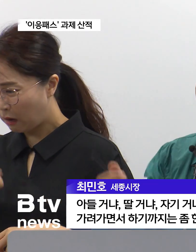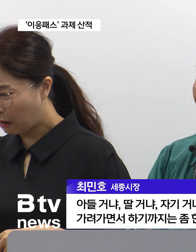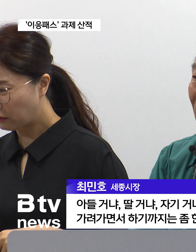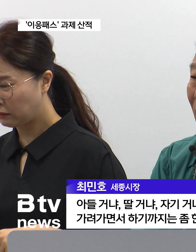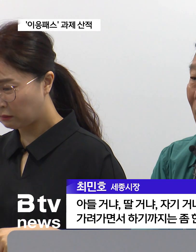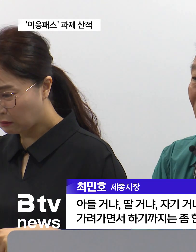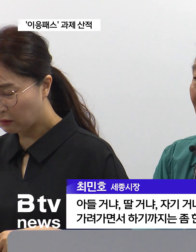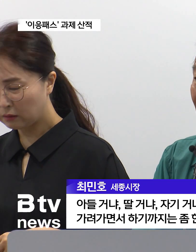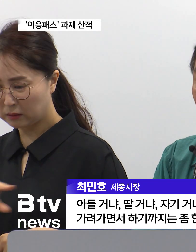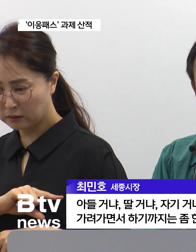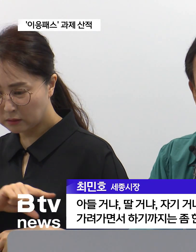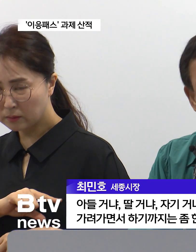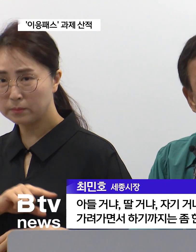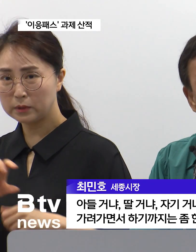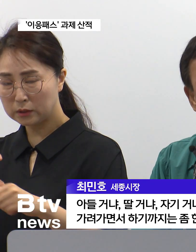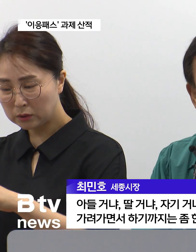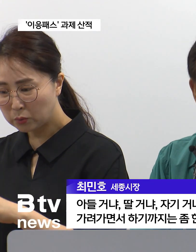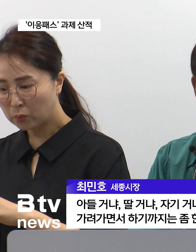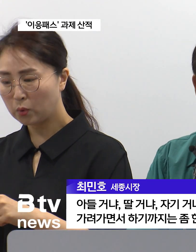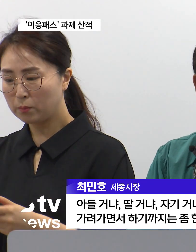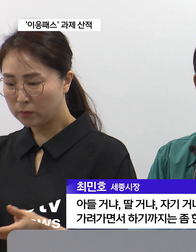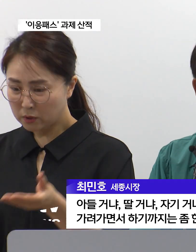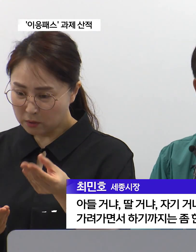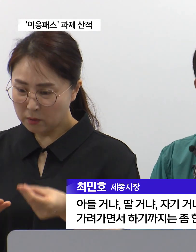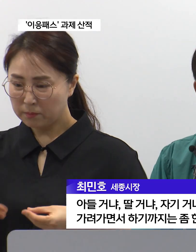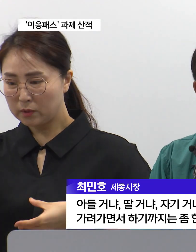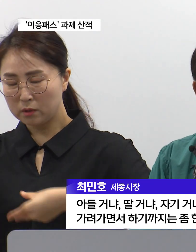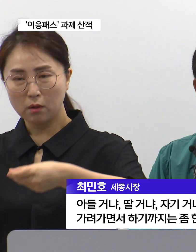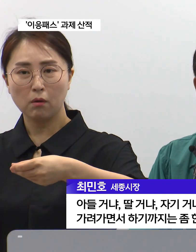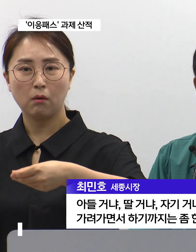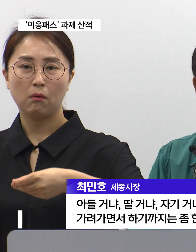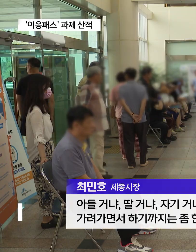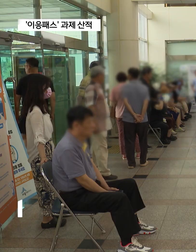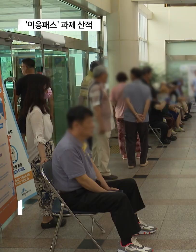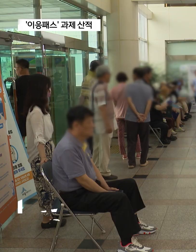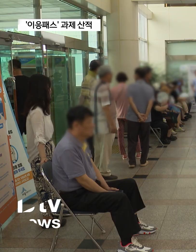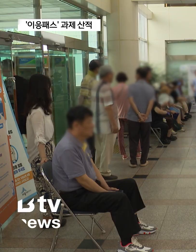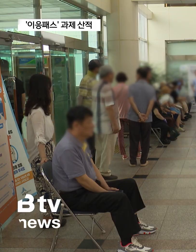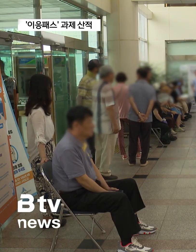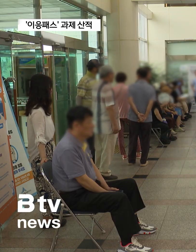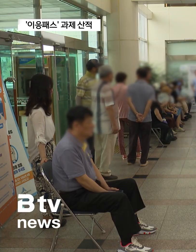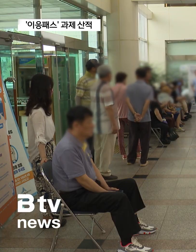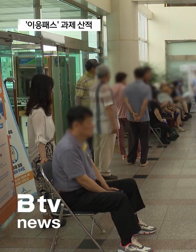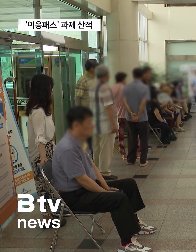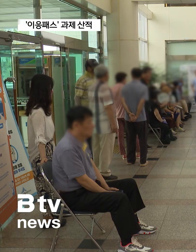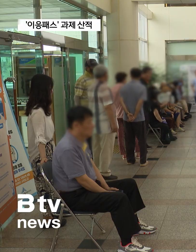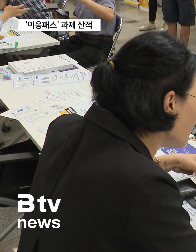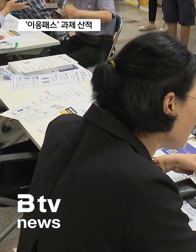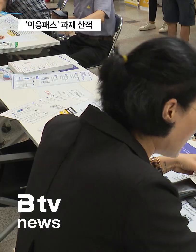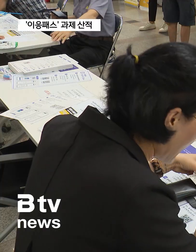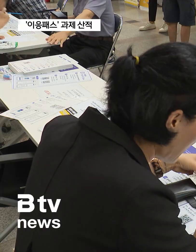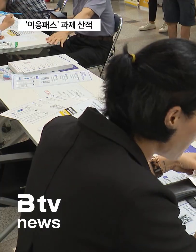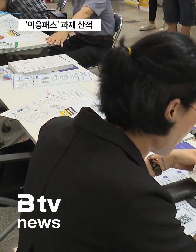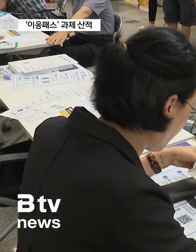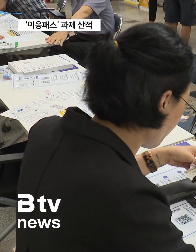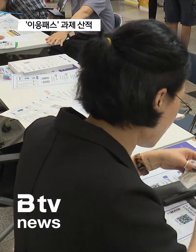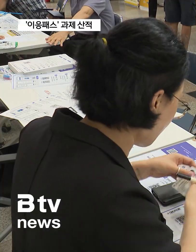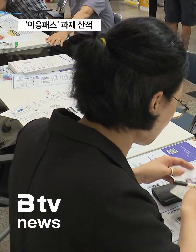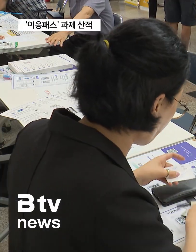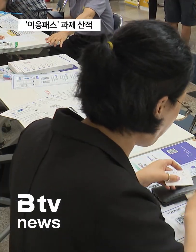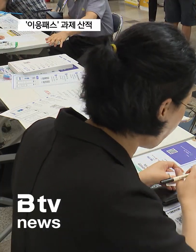거냐 자기 거냐 이런 것들을 가려가면서 하기까지는 좀 한계가 있다 이응 패스 발급 과정에서도 여러